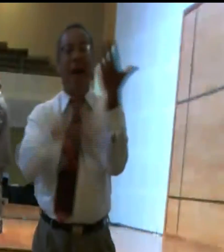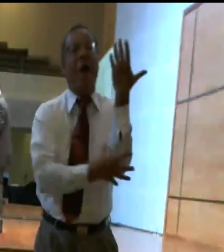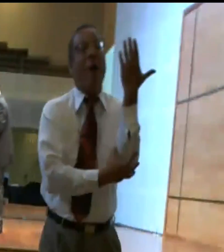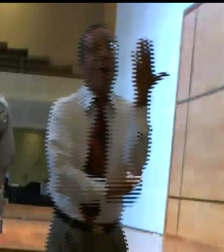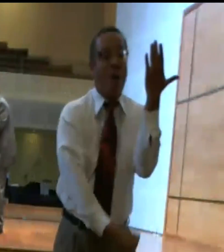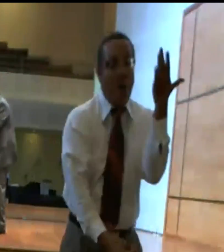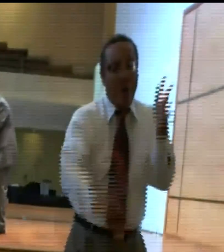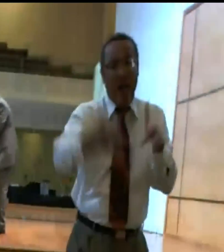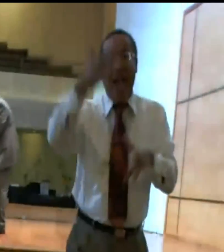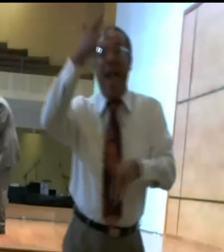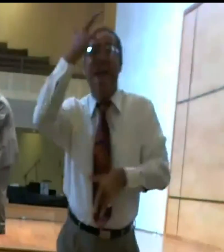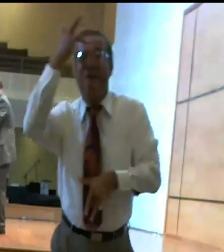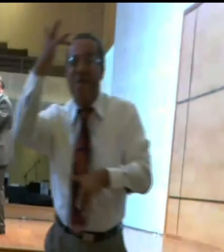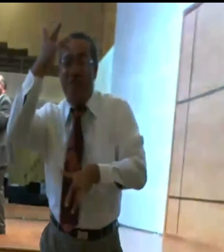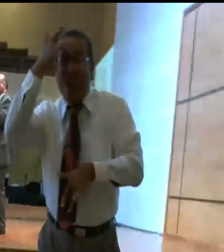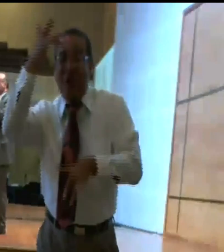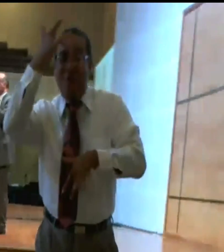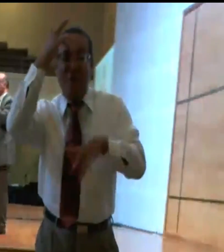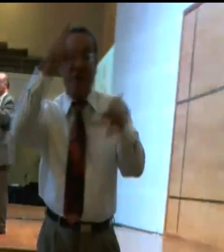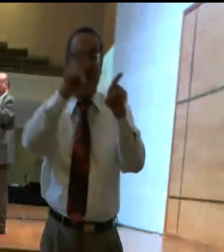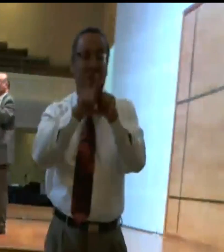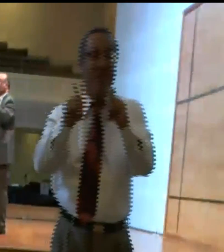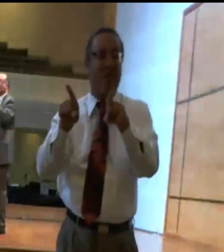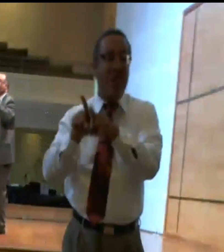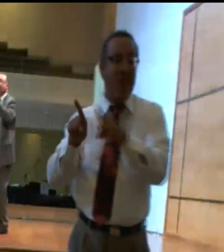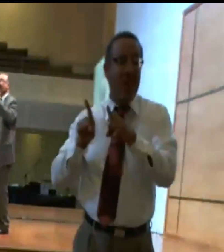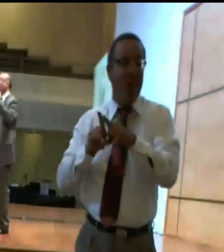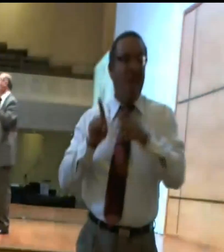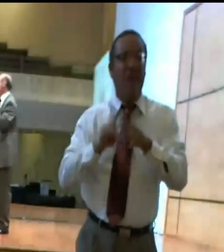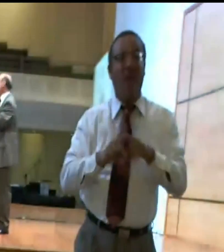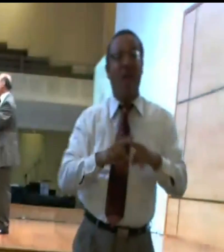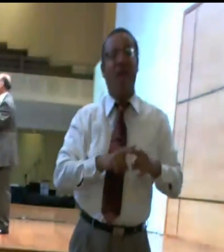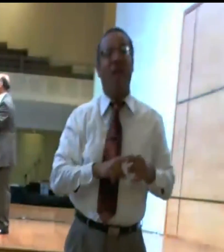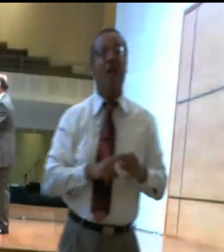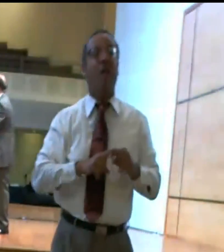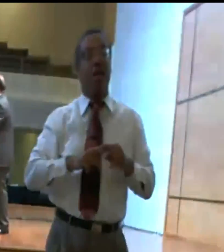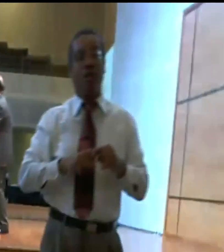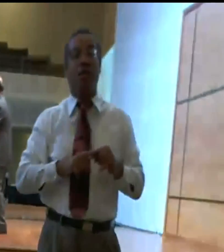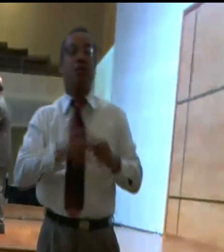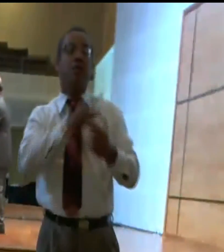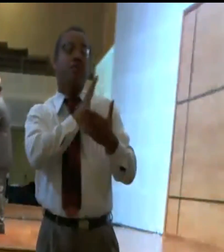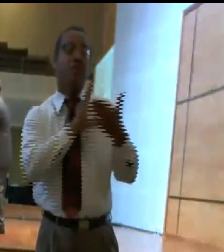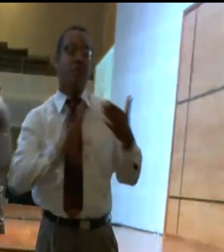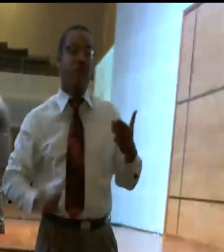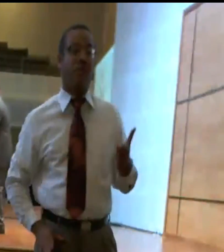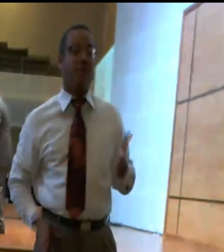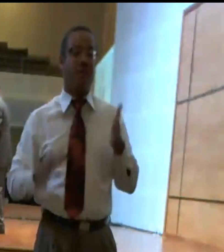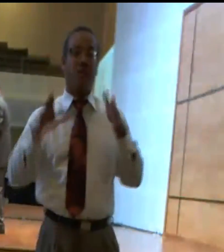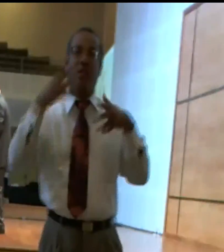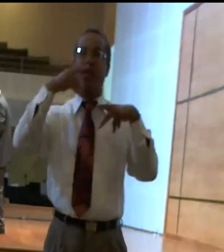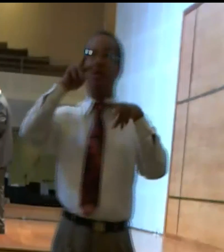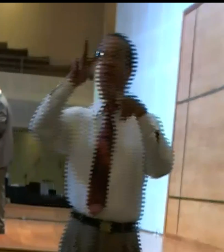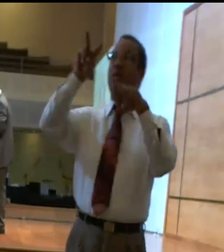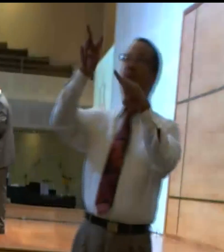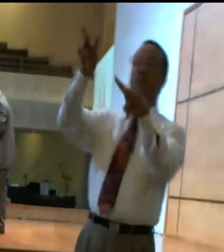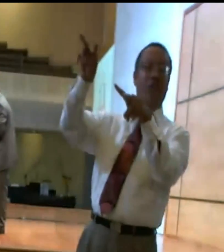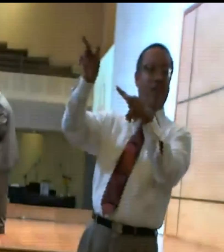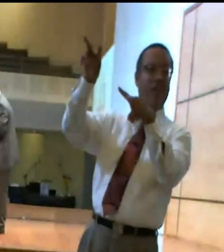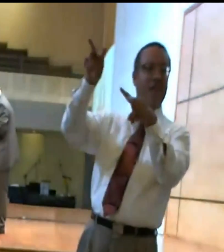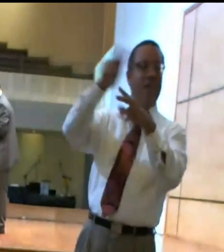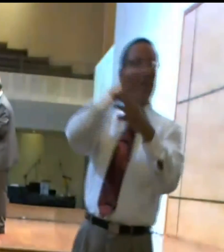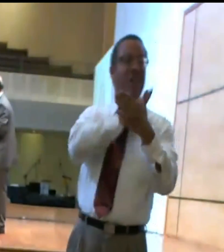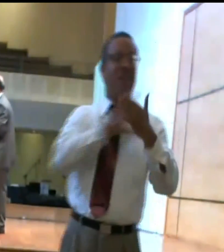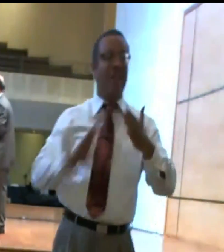los enfermos, sino que también le llamaba la atención la forma como los cristianos se veían.